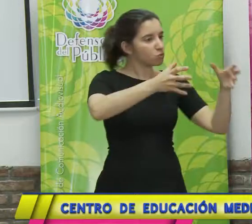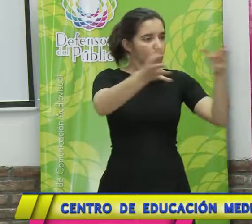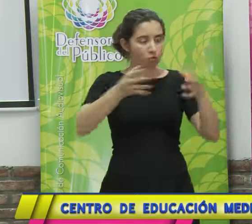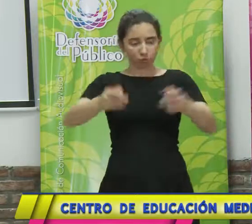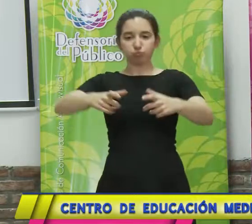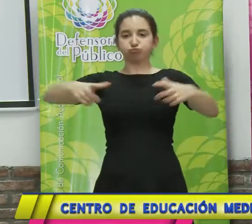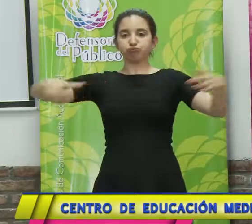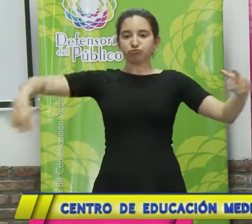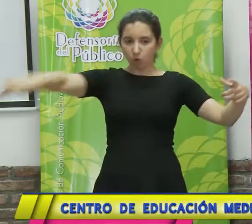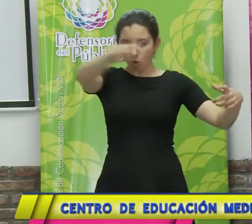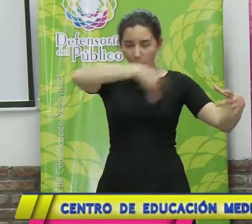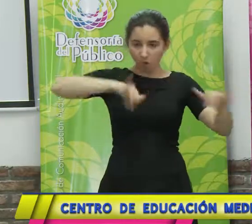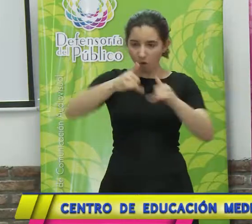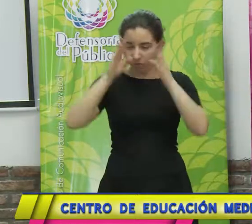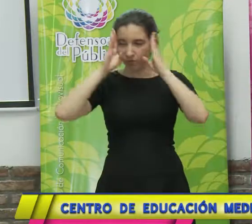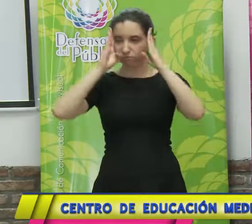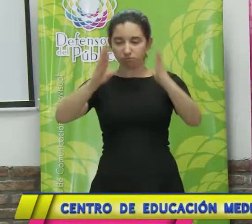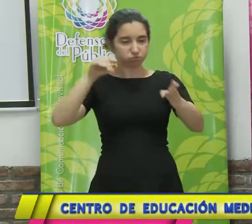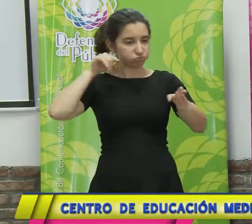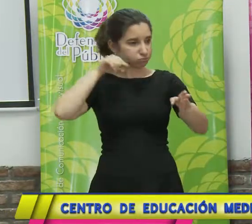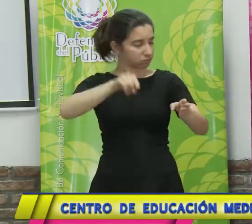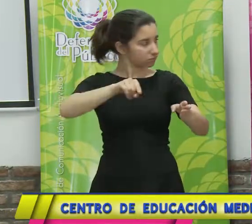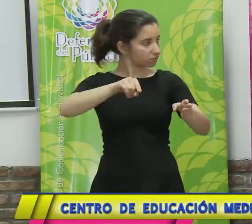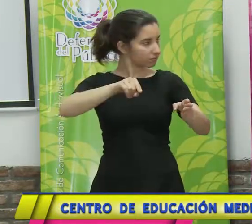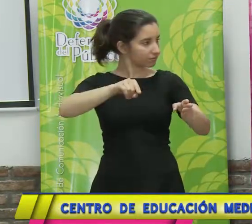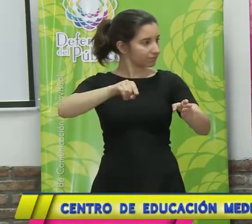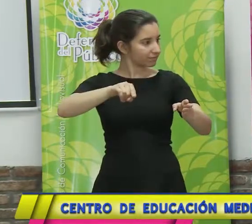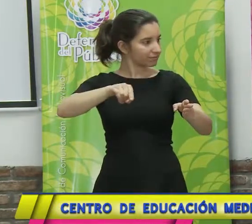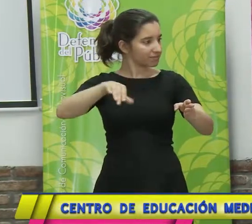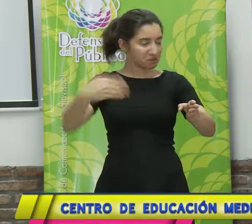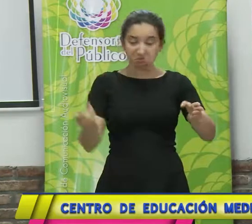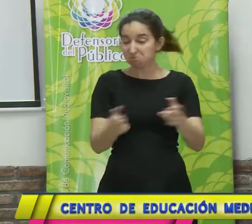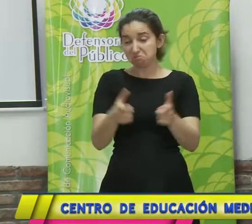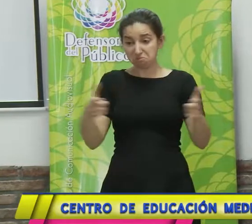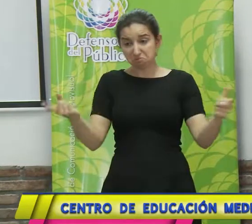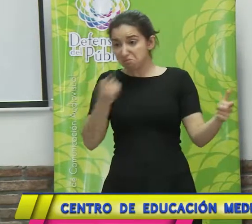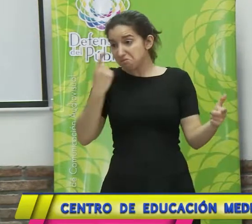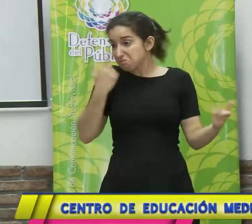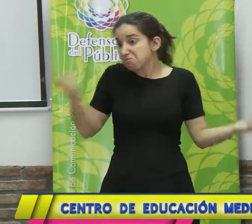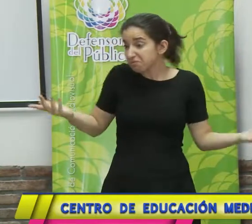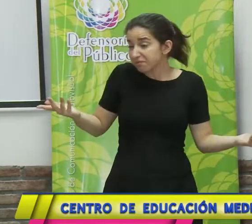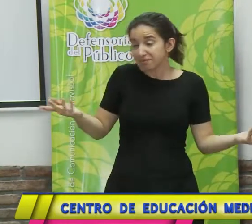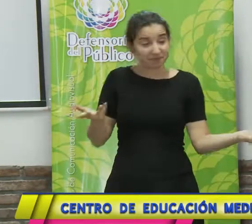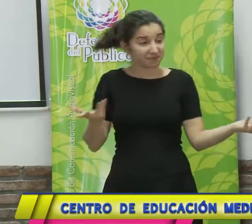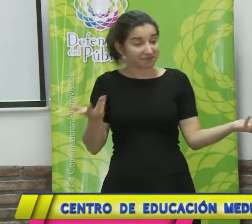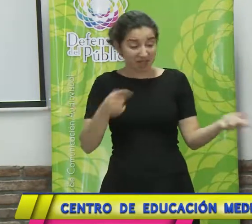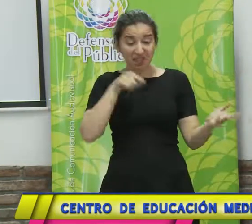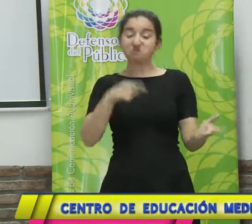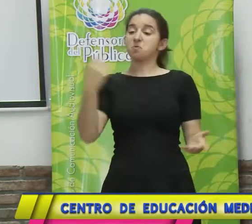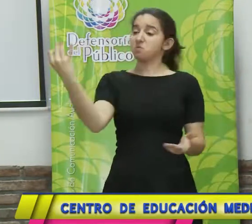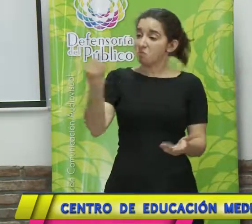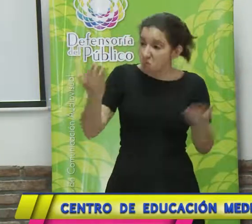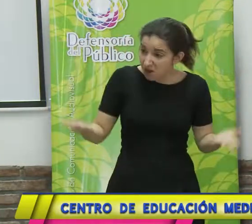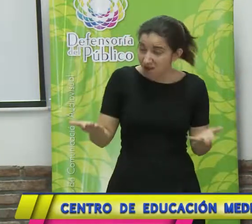para los jóvenes y los adolescentes para que seamos varios o sea poder hacer algo que esté bueno